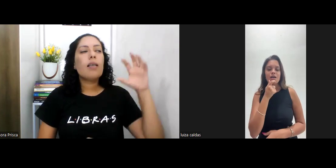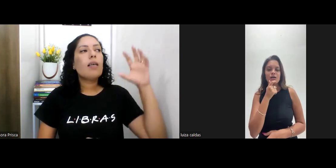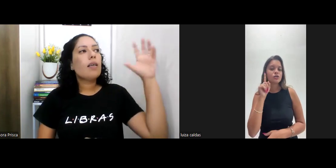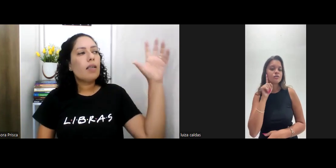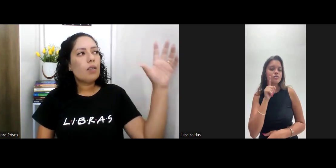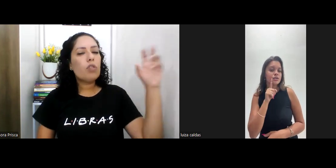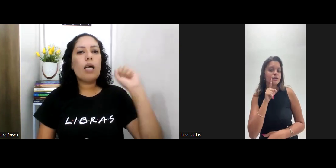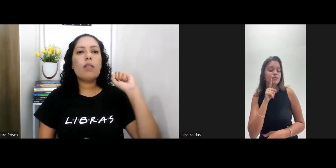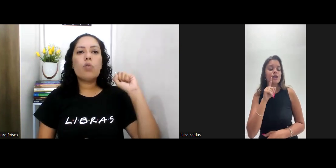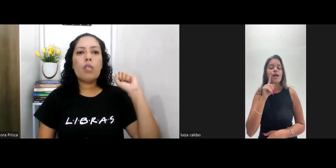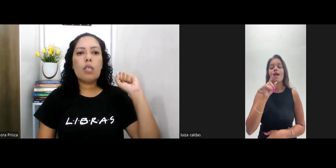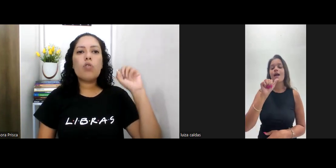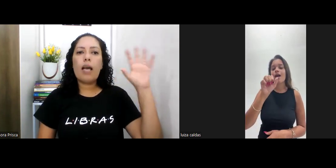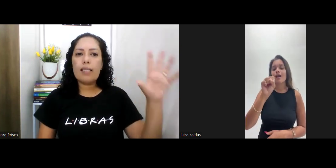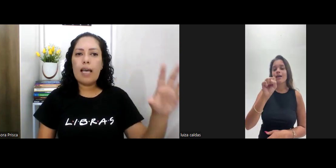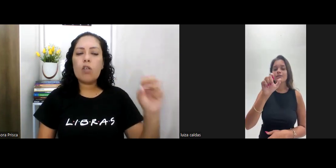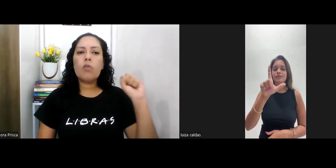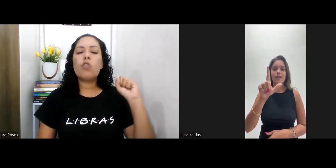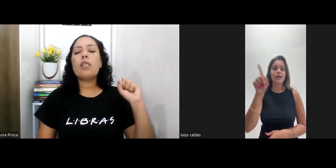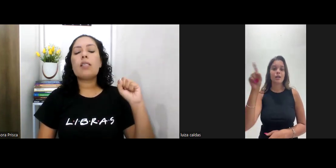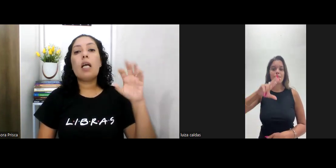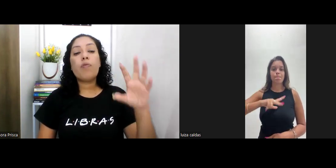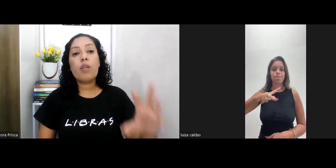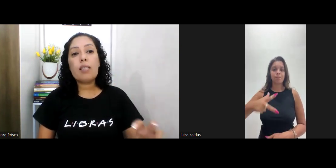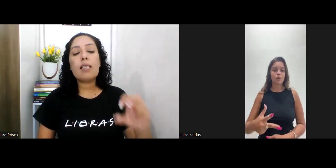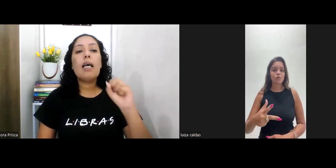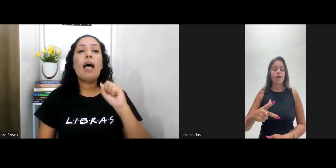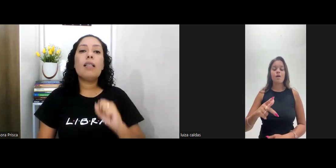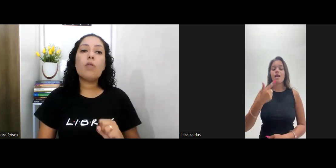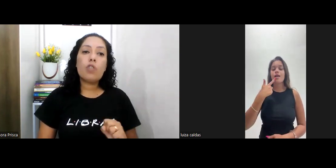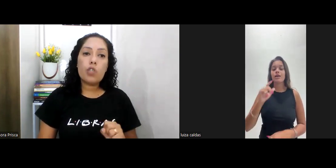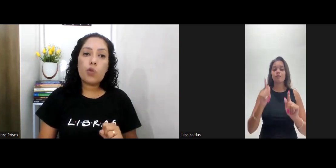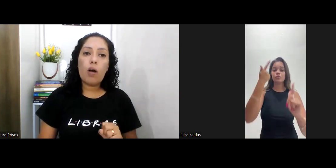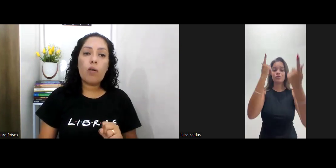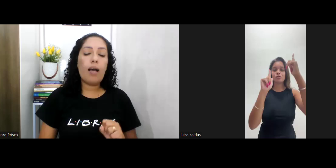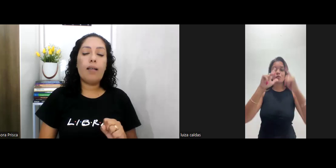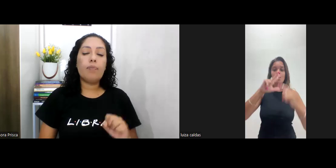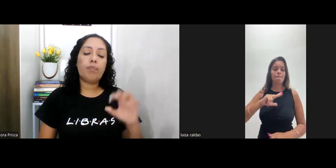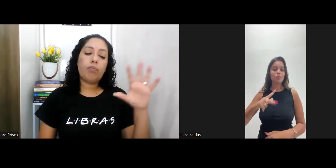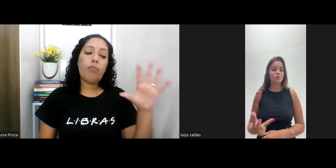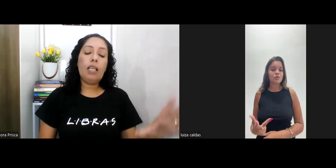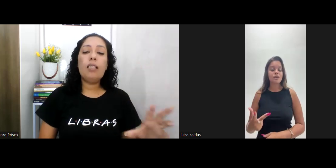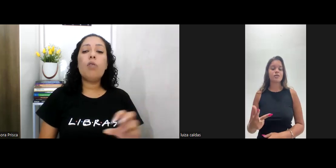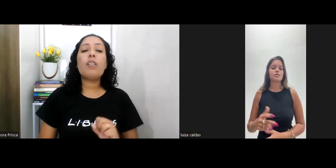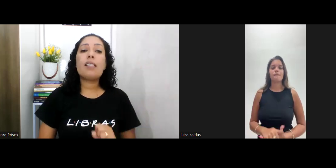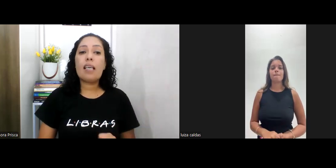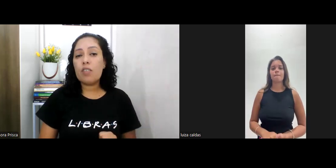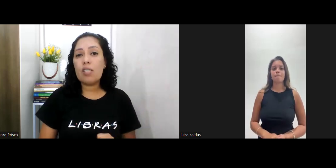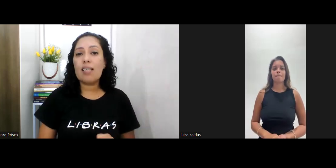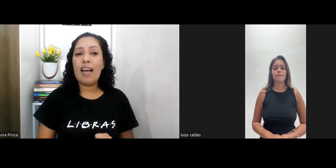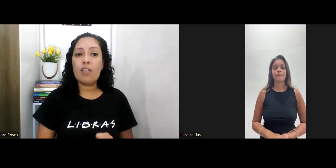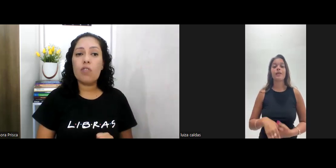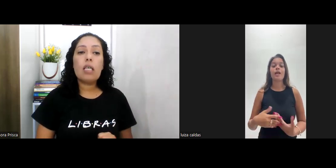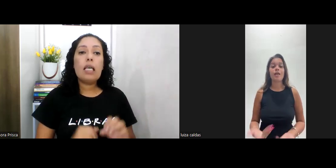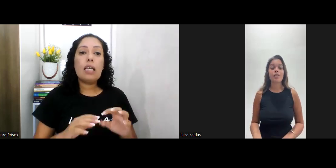portuguesa. Nos Estados Unidos, a SL, como eu disse. Na França, a língua gestual, a língua francesa